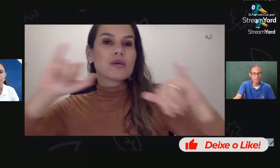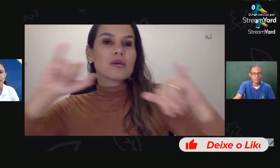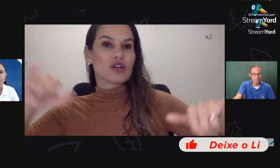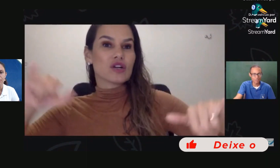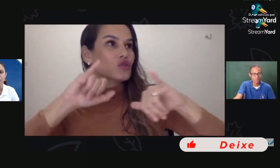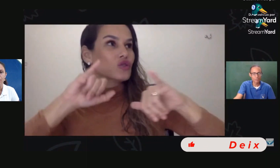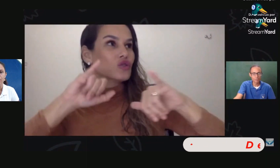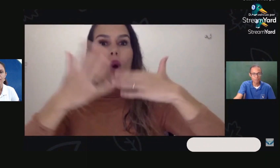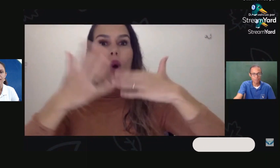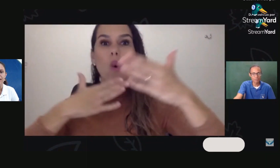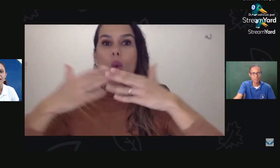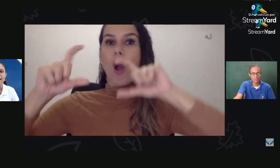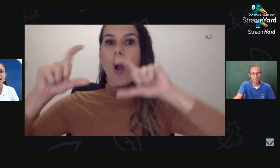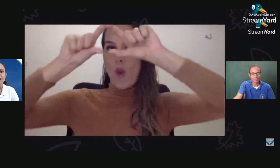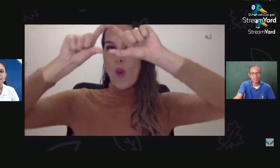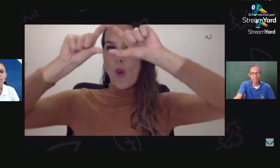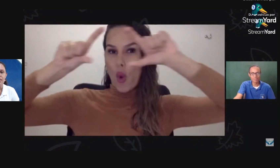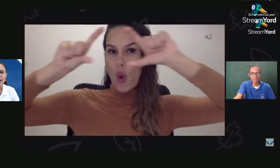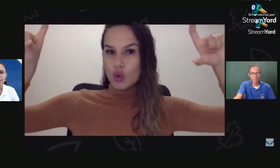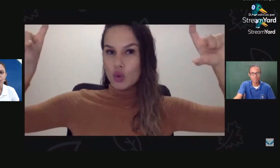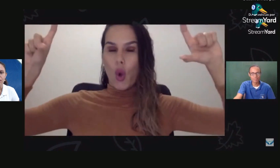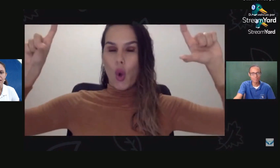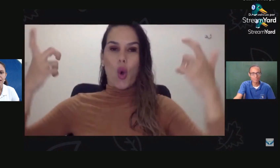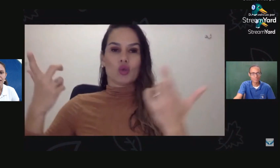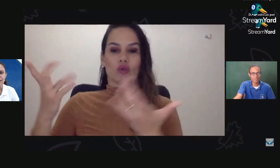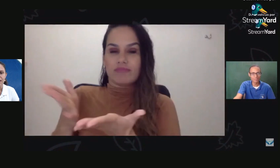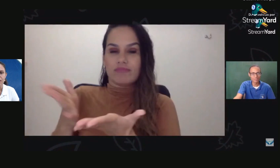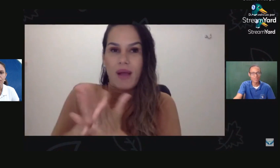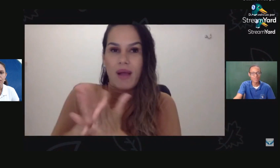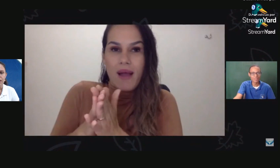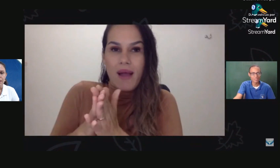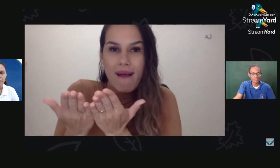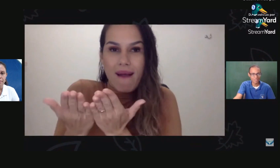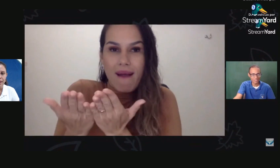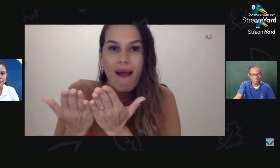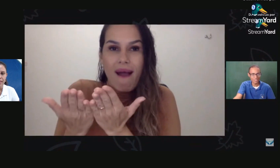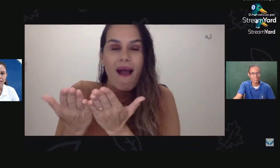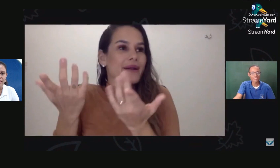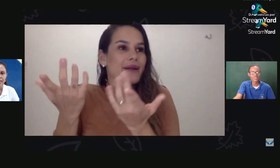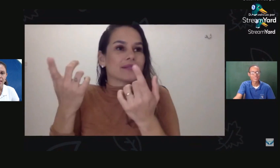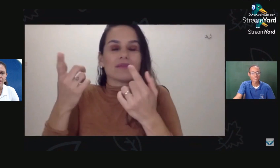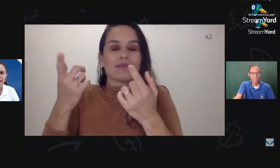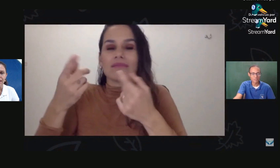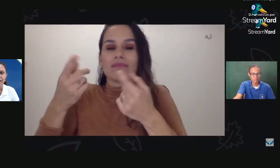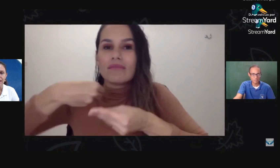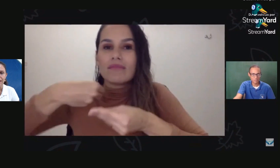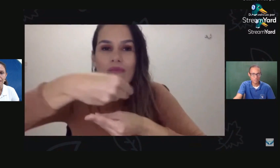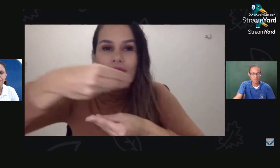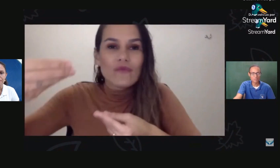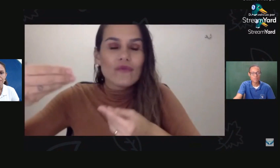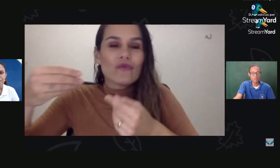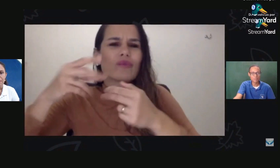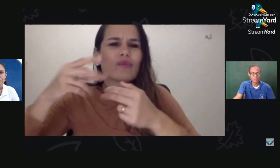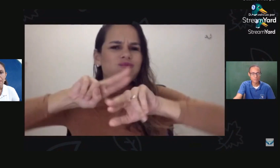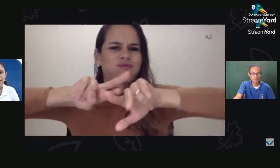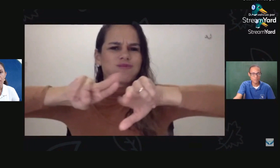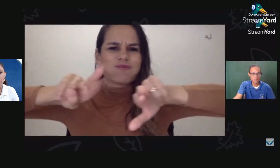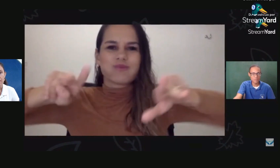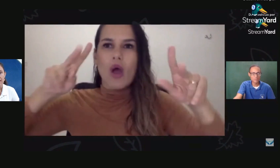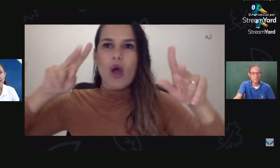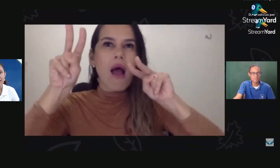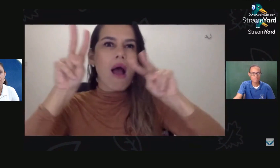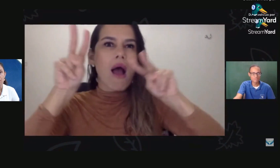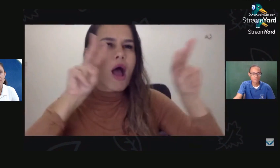admiração, viam minha força, né, mostrava toda essa questão para mim, né, e